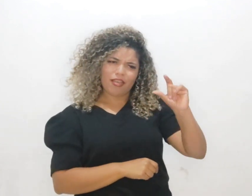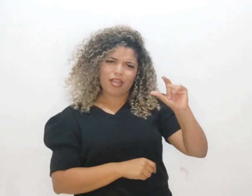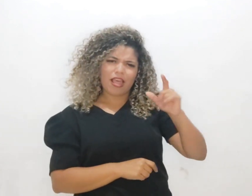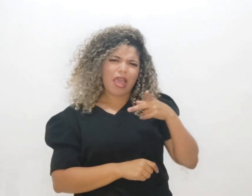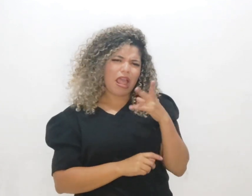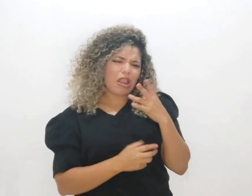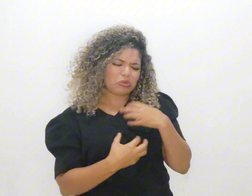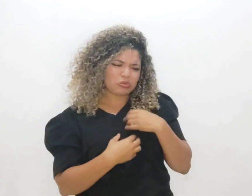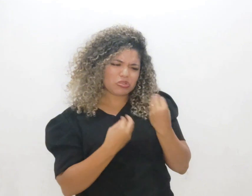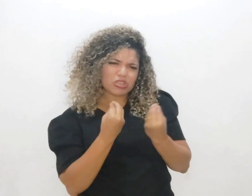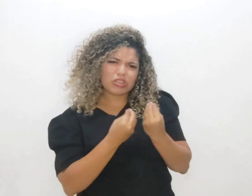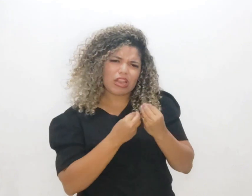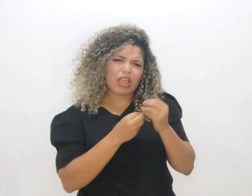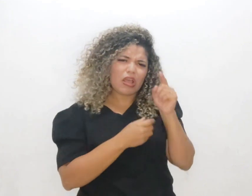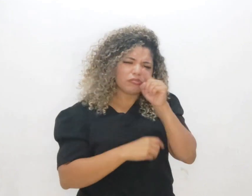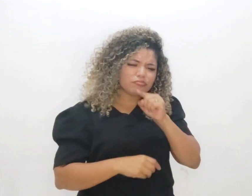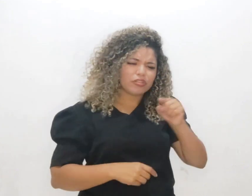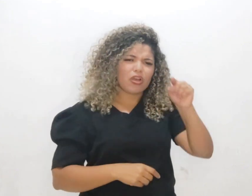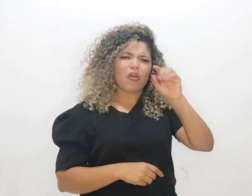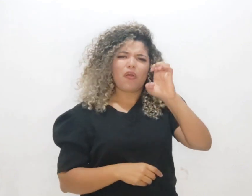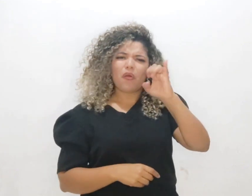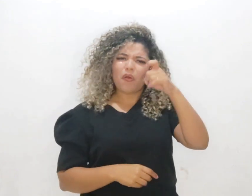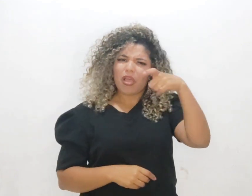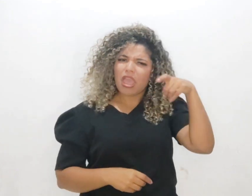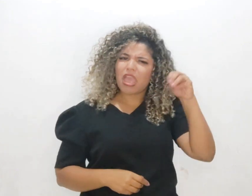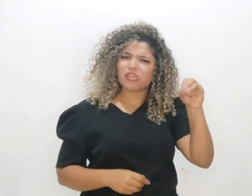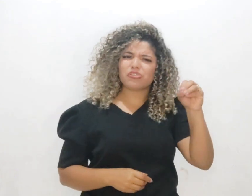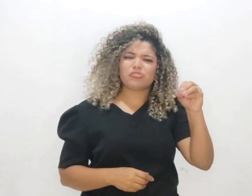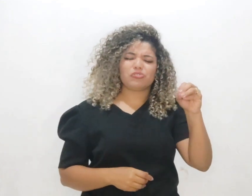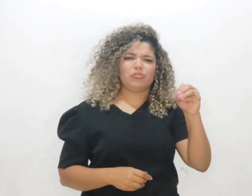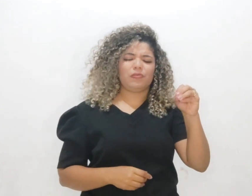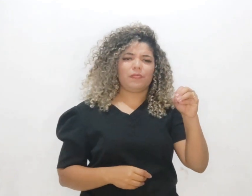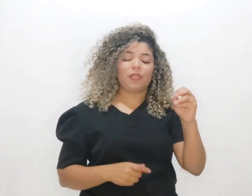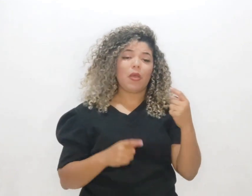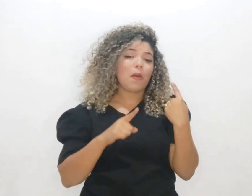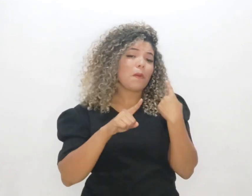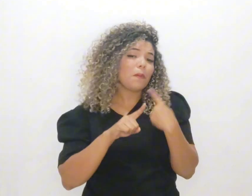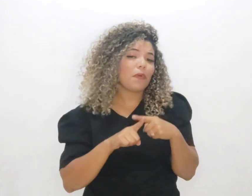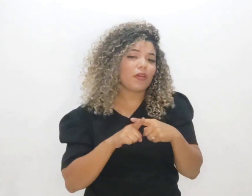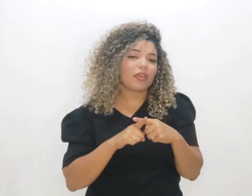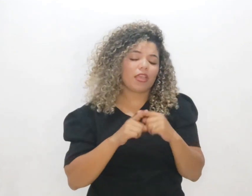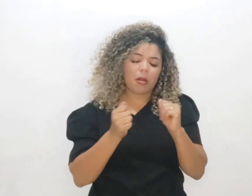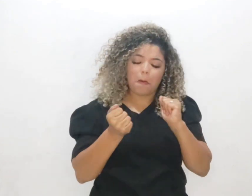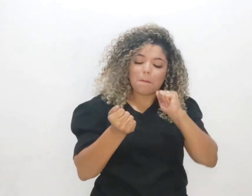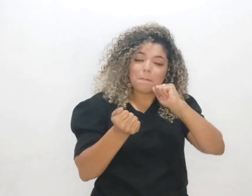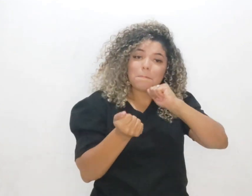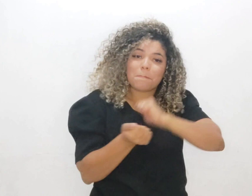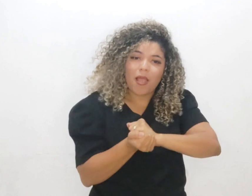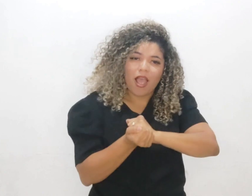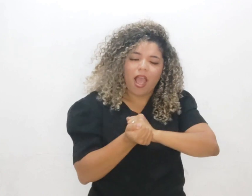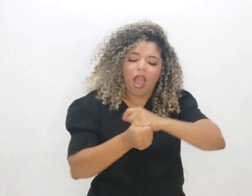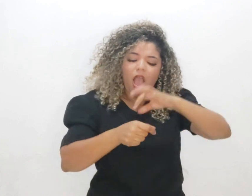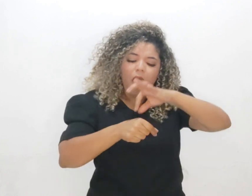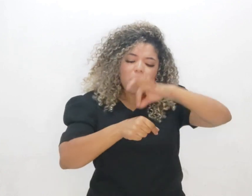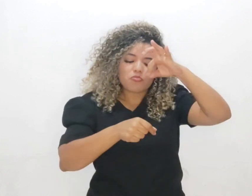formato mais de eixo. E esse formato de eixo é justamente para acoplar os palitos do nosso kit.